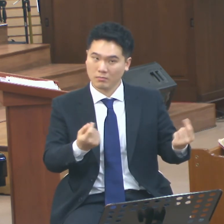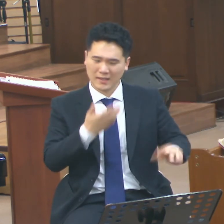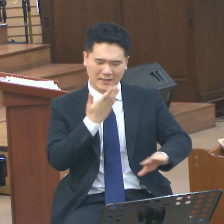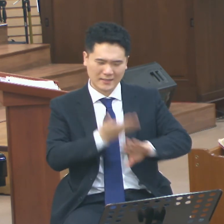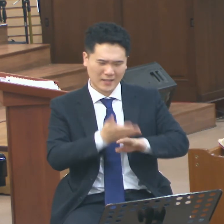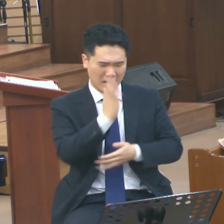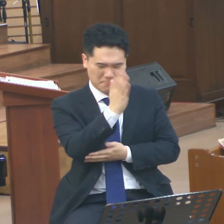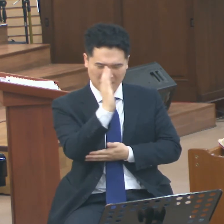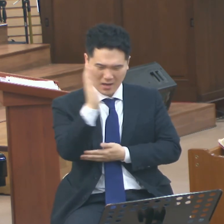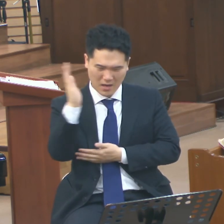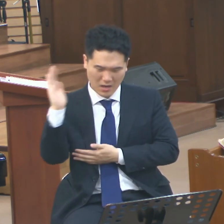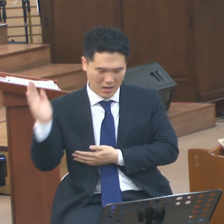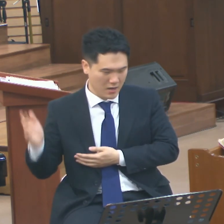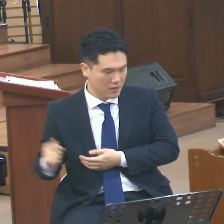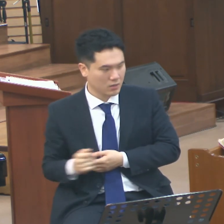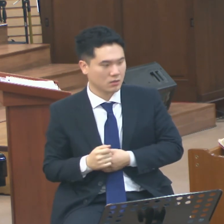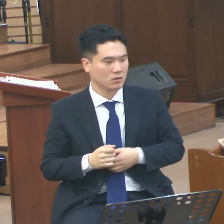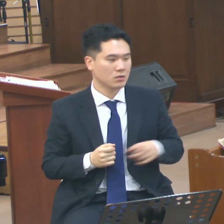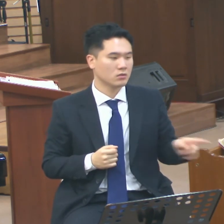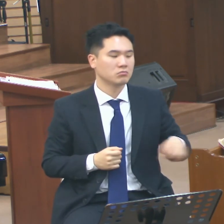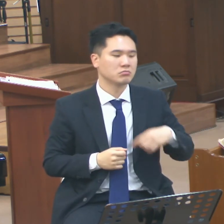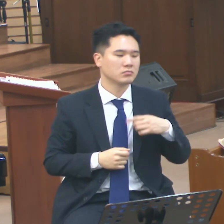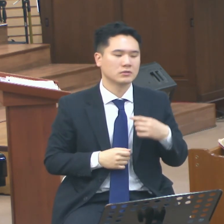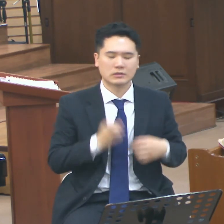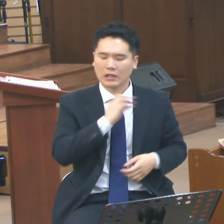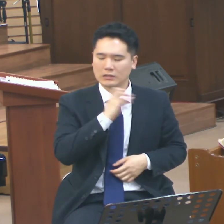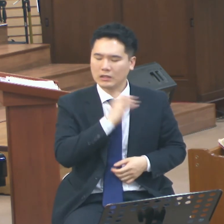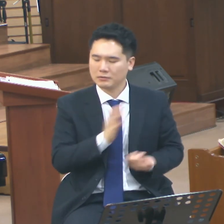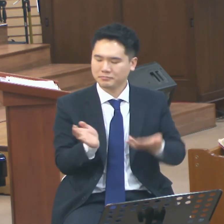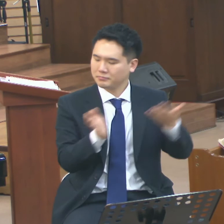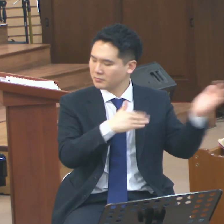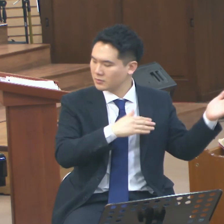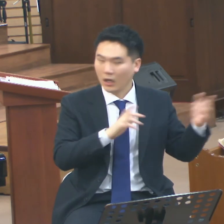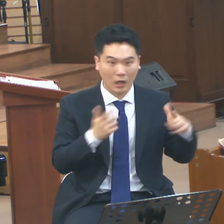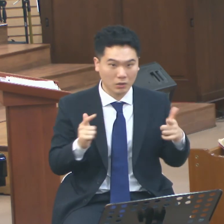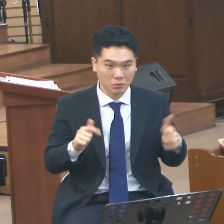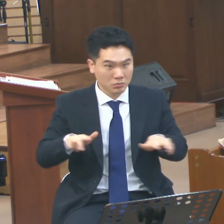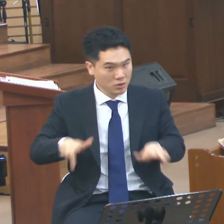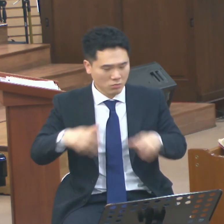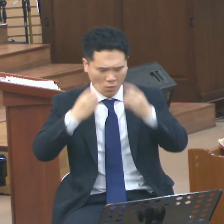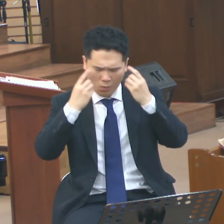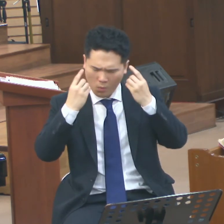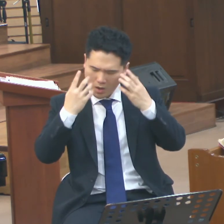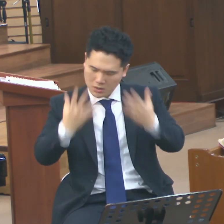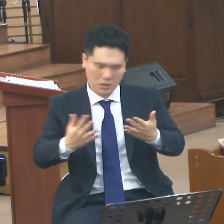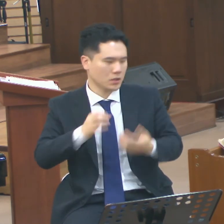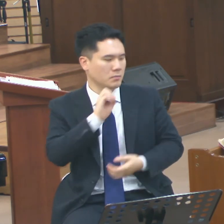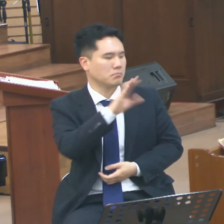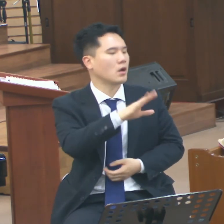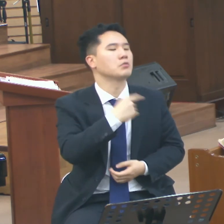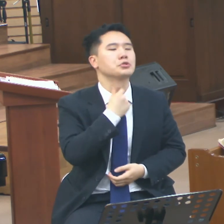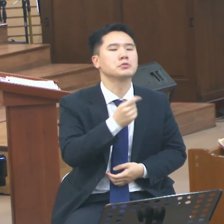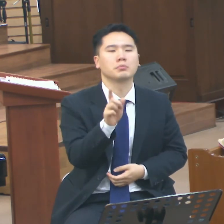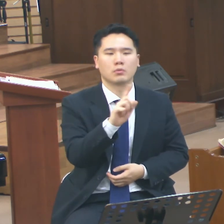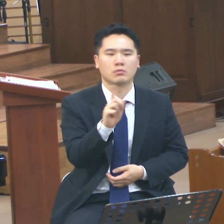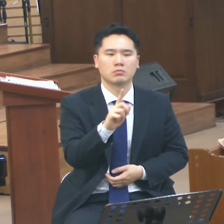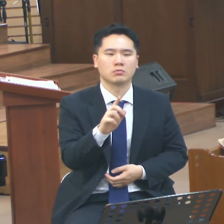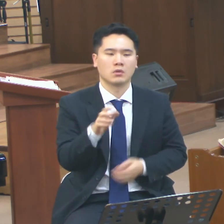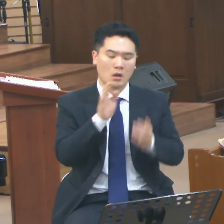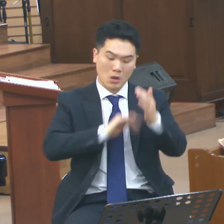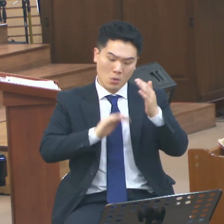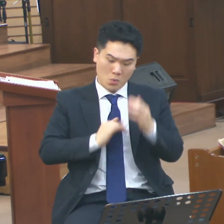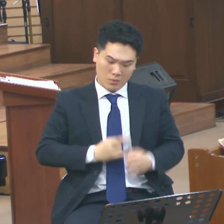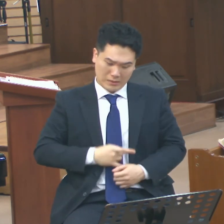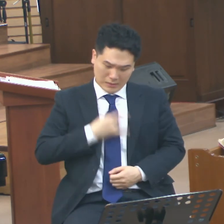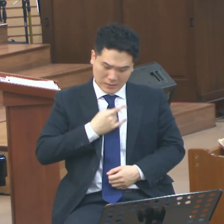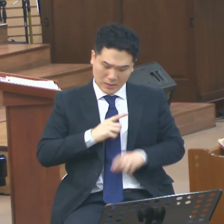해서 넘어가지 않고 이번에는 아주 본질적인 문제를 확실하게 다루려고 하시는 것을 보게 돼요. 공의로운 판단이라고 하는 것은 늘 회피하고